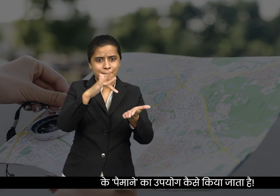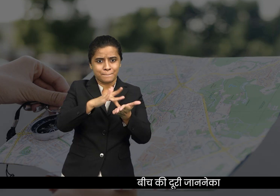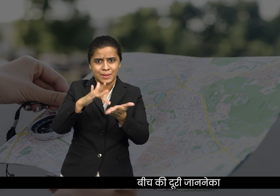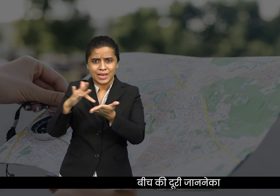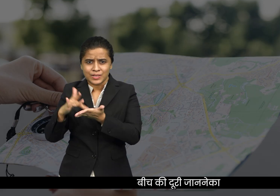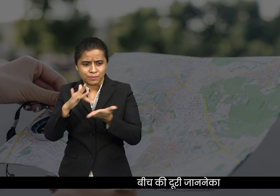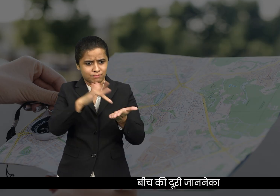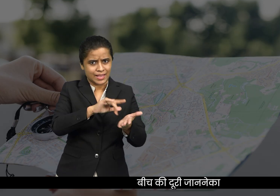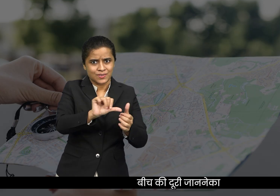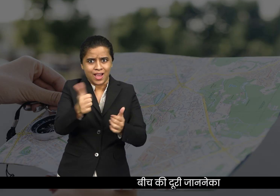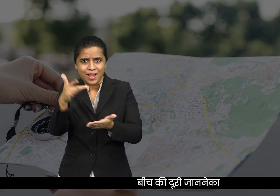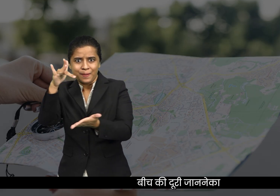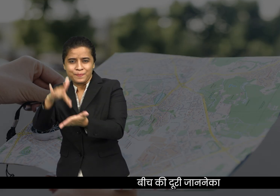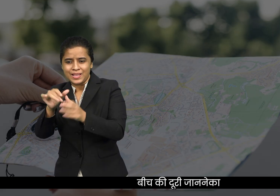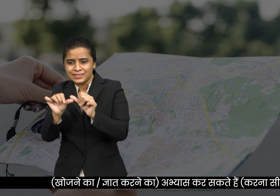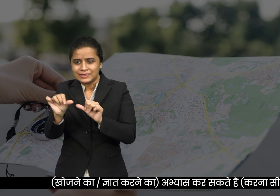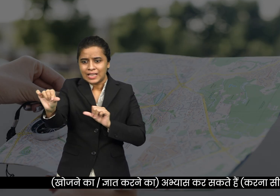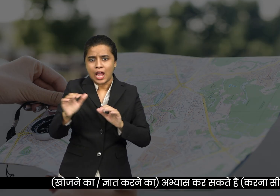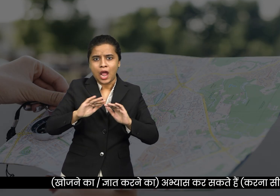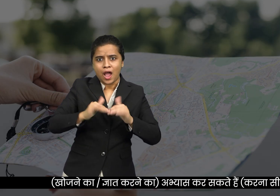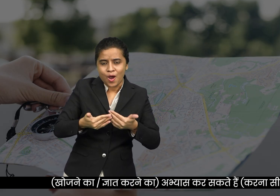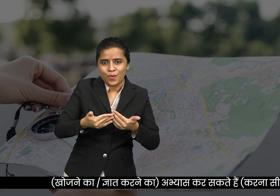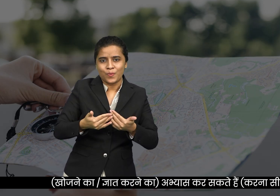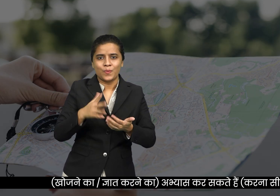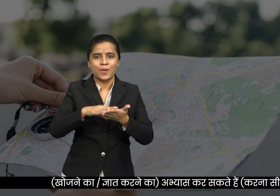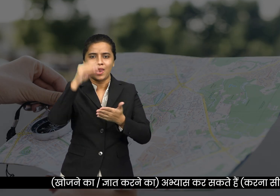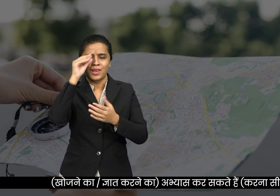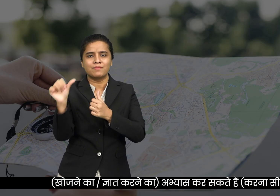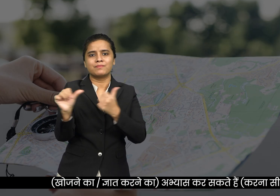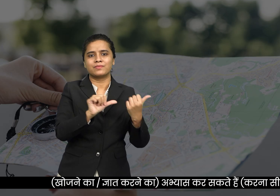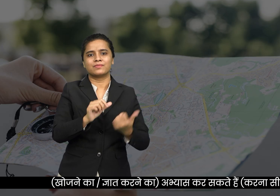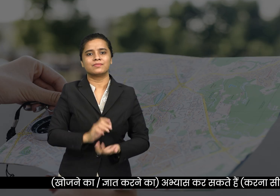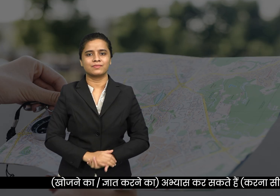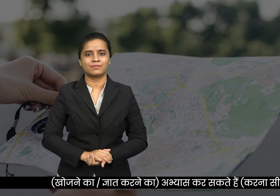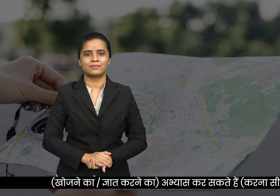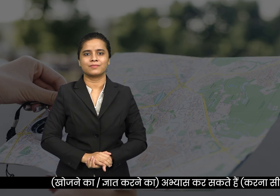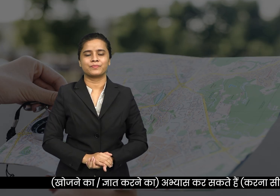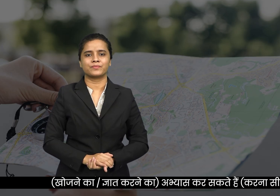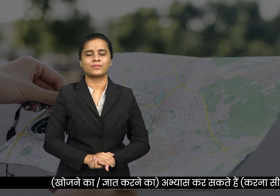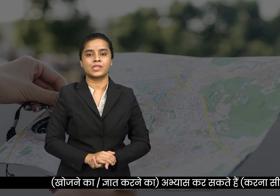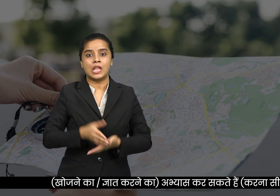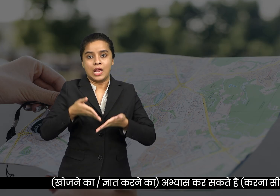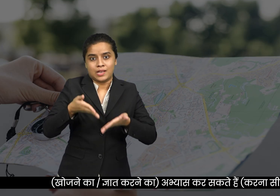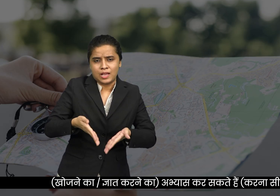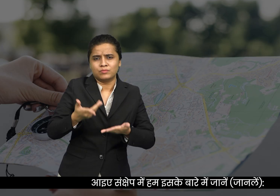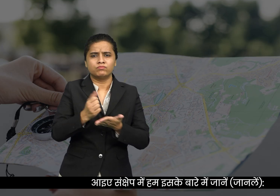के बीच की दूरी जानने का या खोजने का अभ्यास कर सकते हैं।